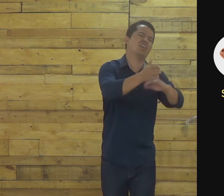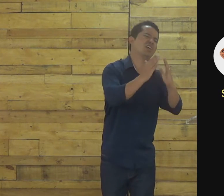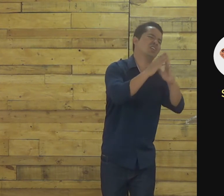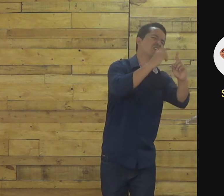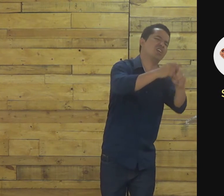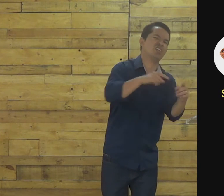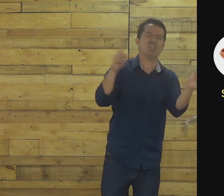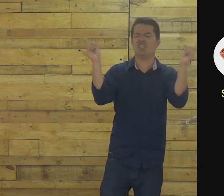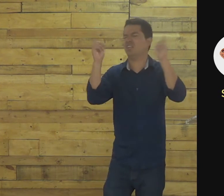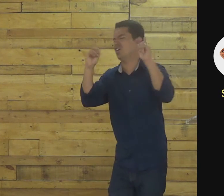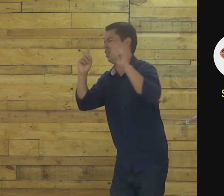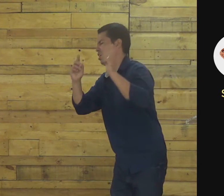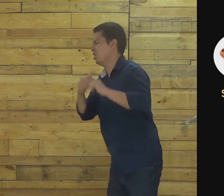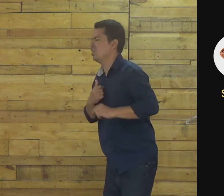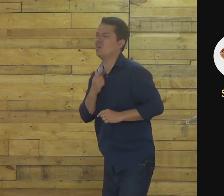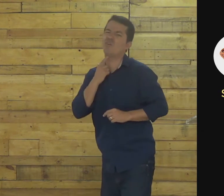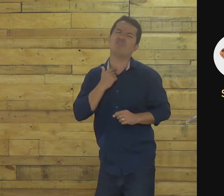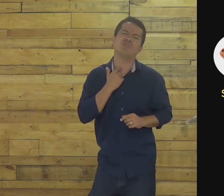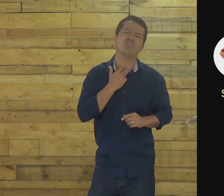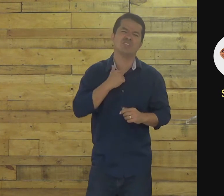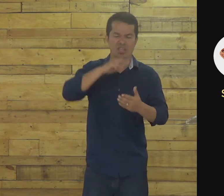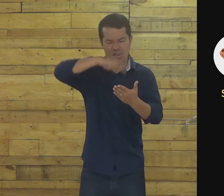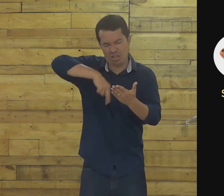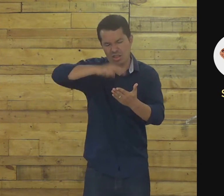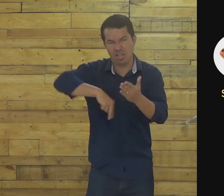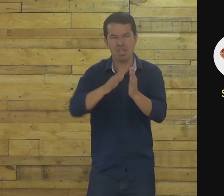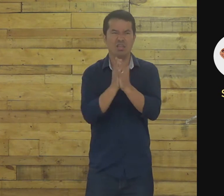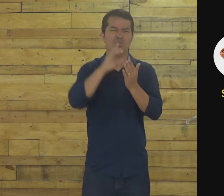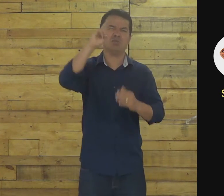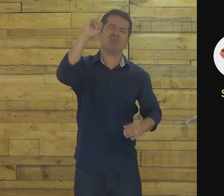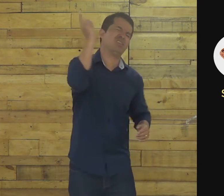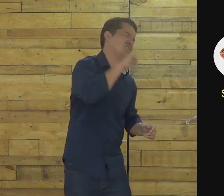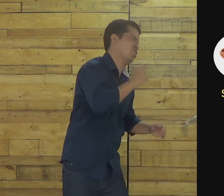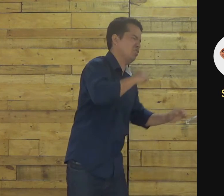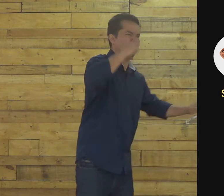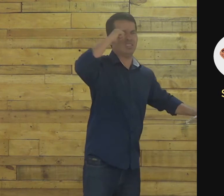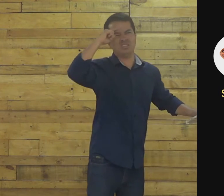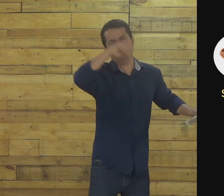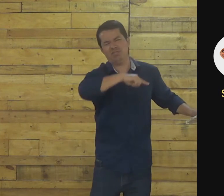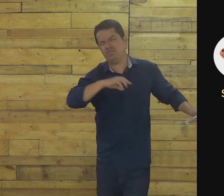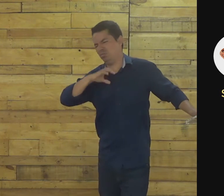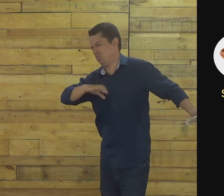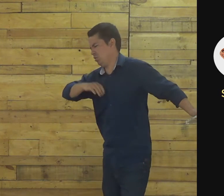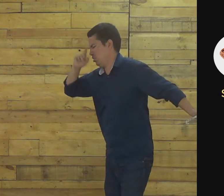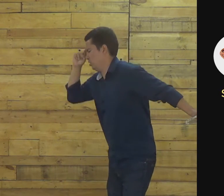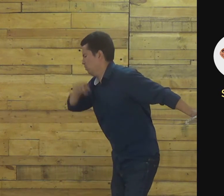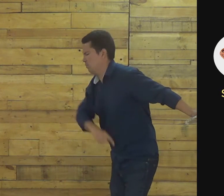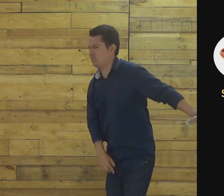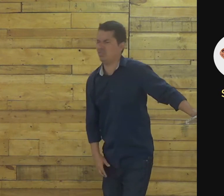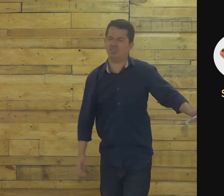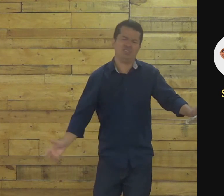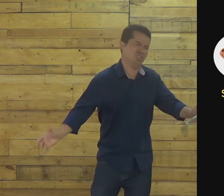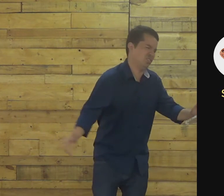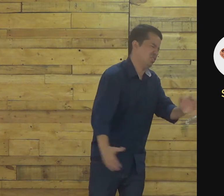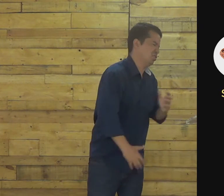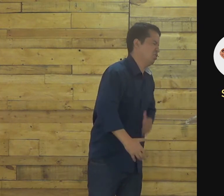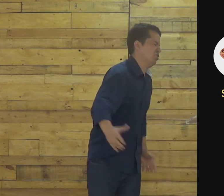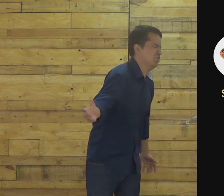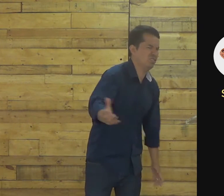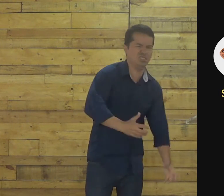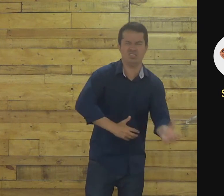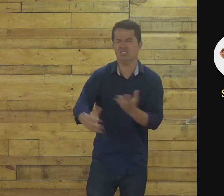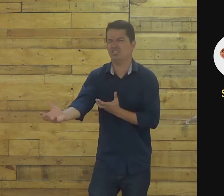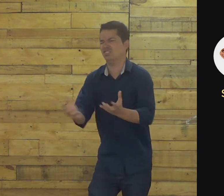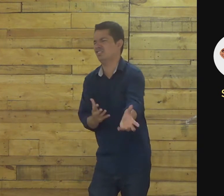Não. Para que ir para a igreja? Hein? Ler a palavra de Deus? Não precisa. Porque o português,